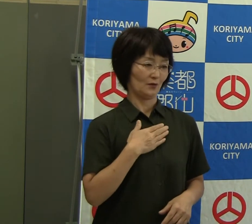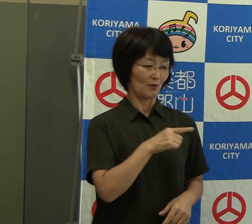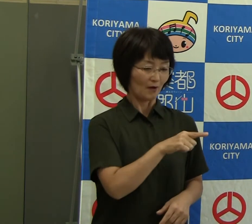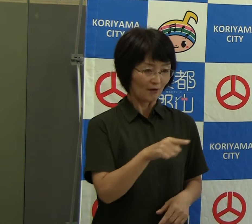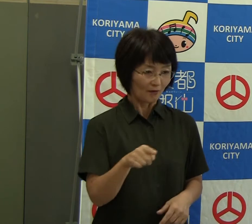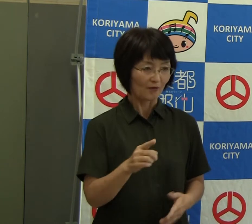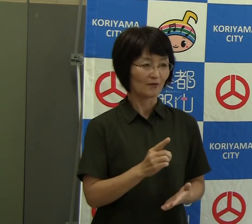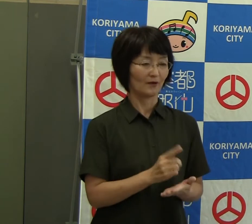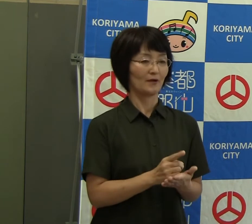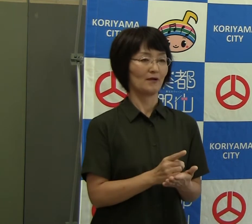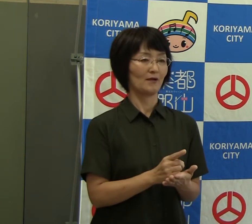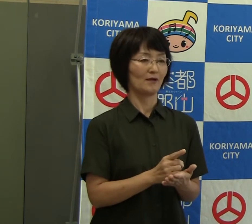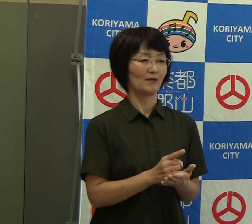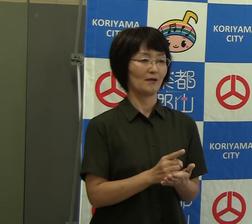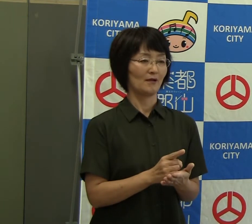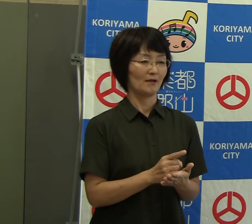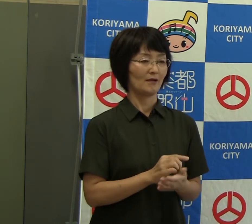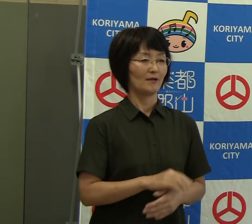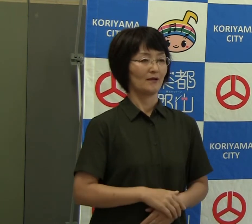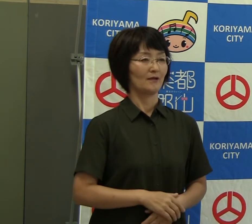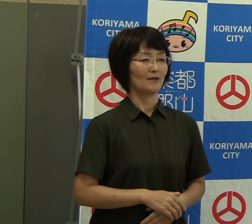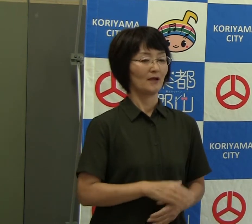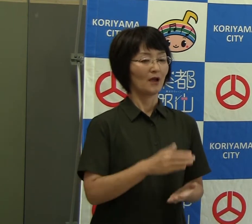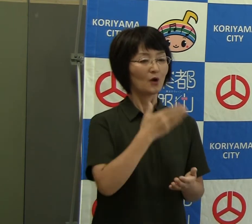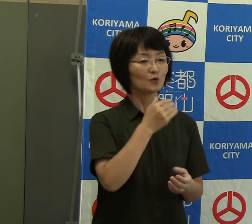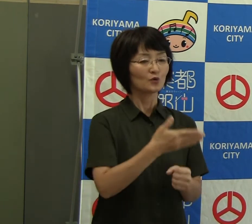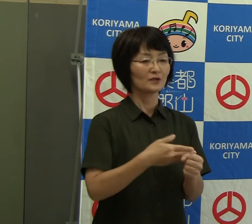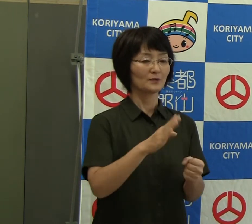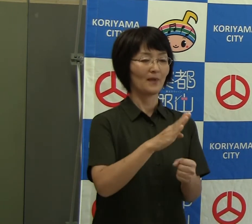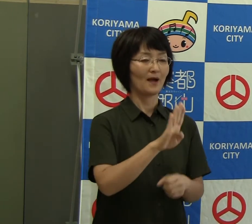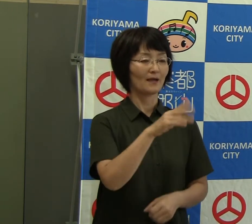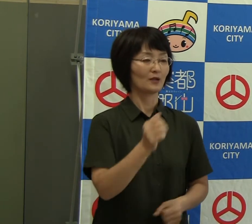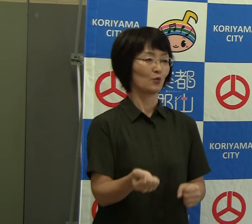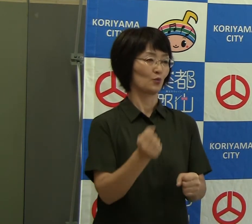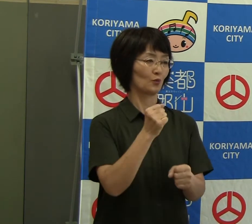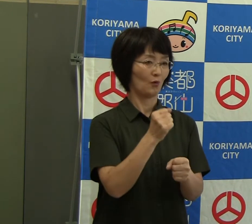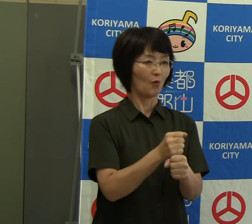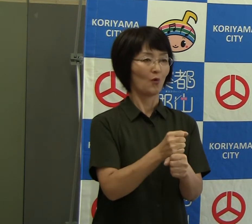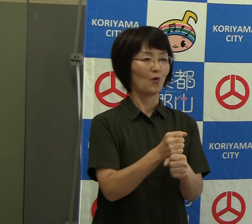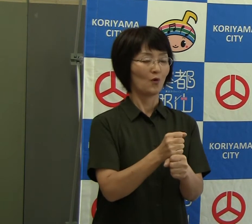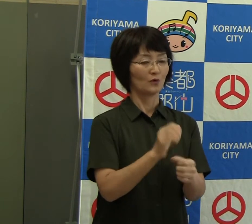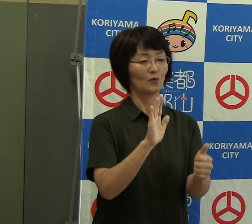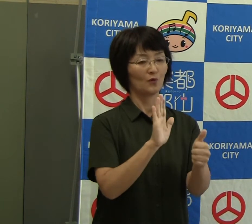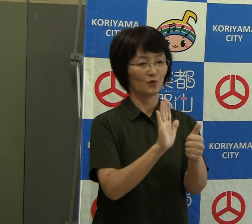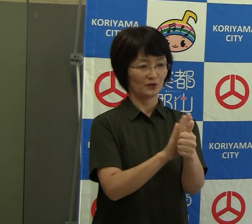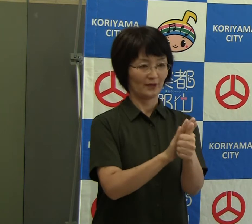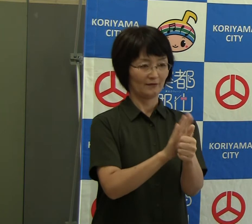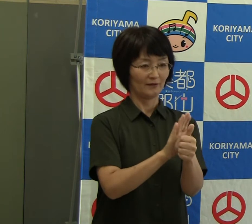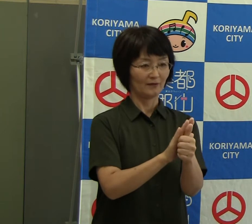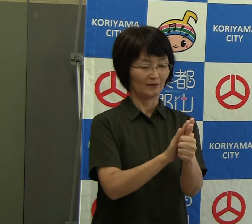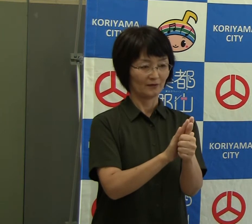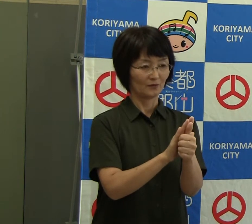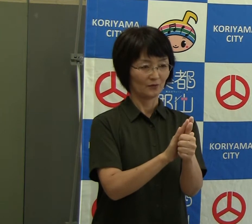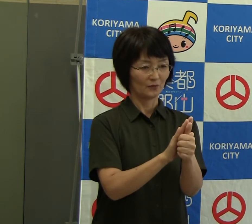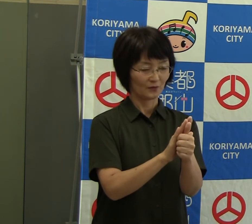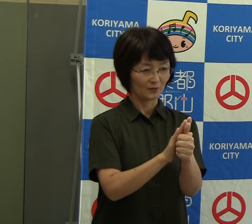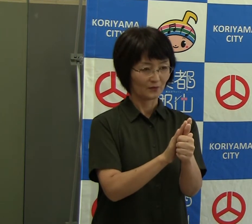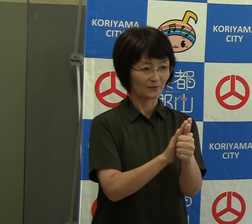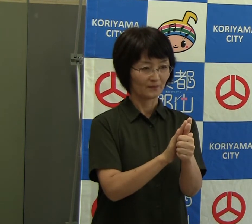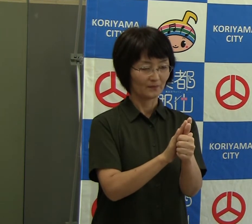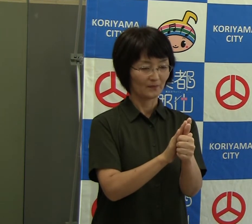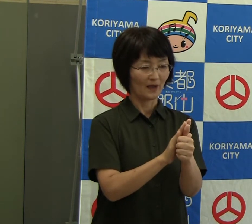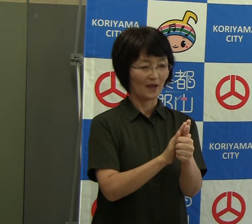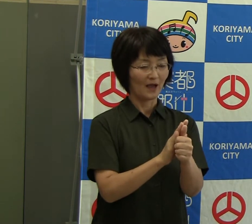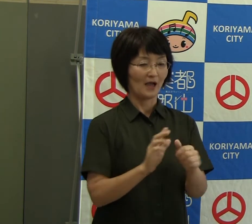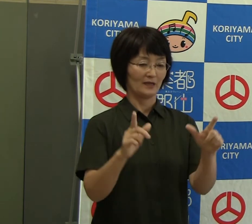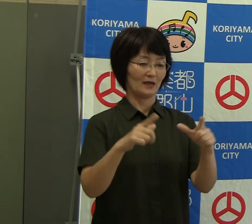ども、ご案内のようにこれ福島県復興のですね支援というのが大きな、広くは東日